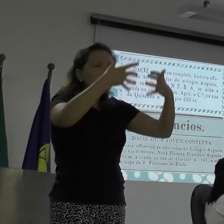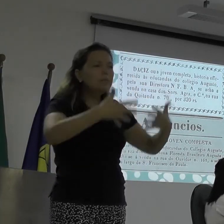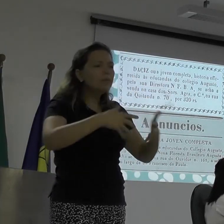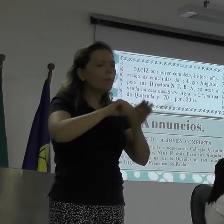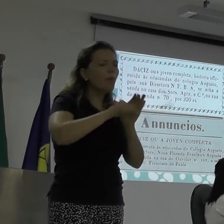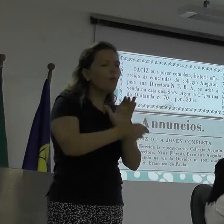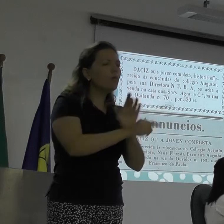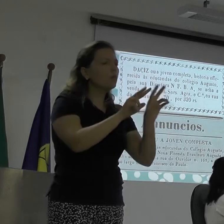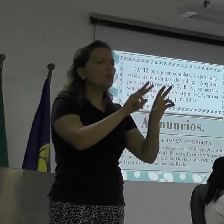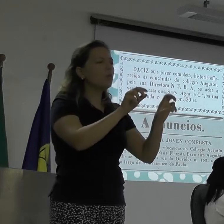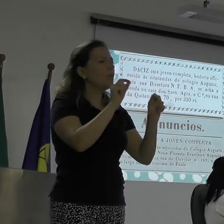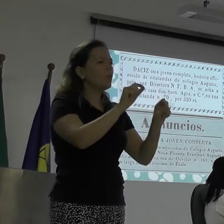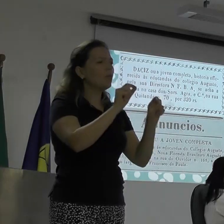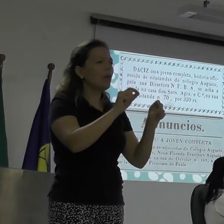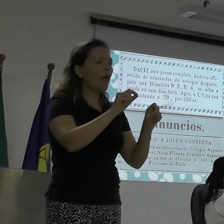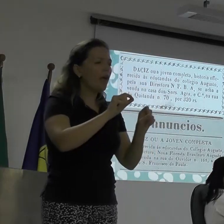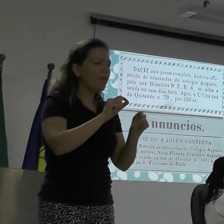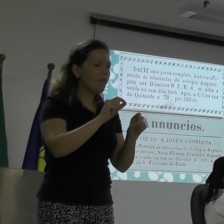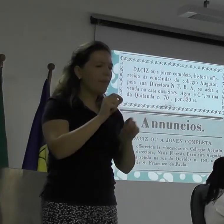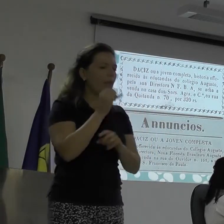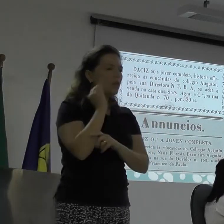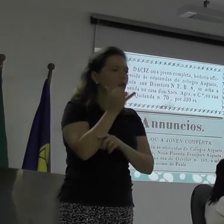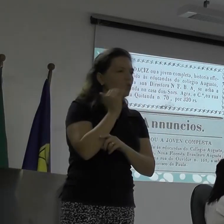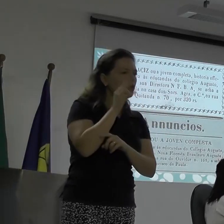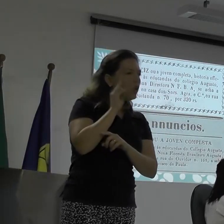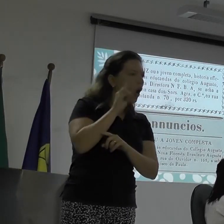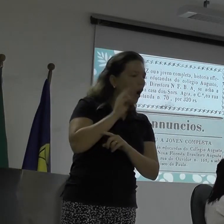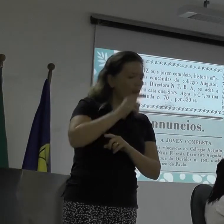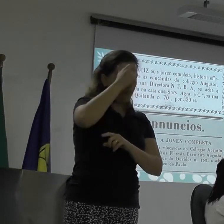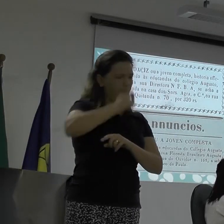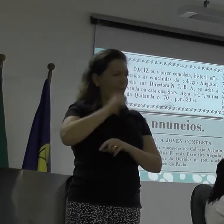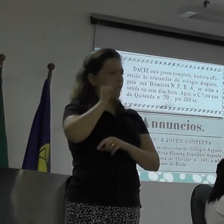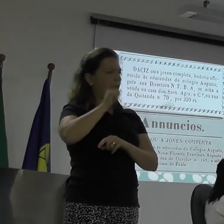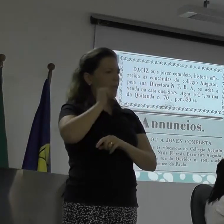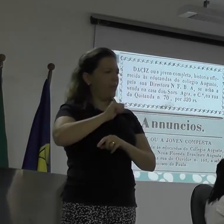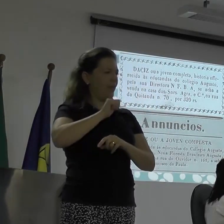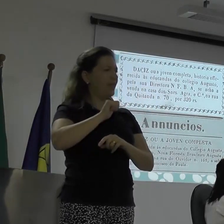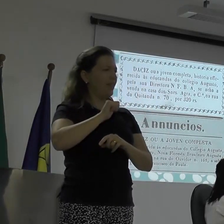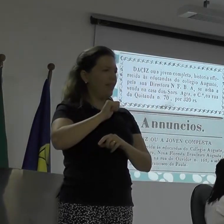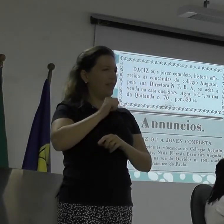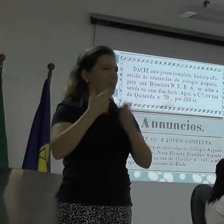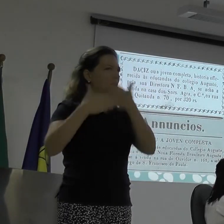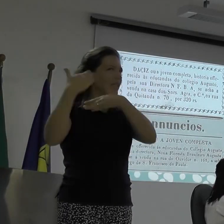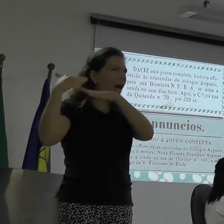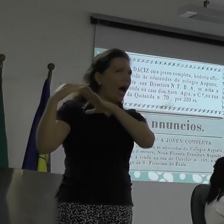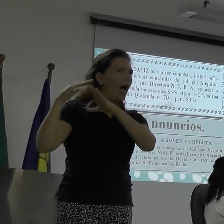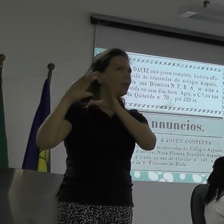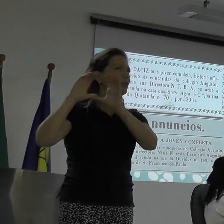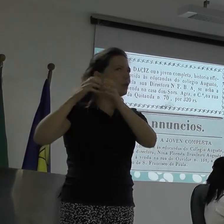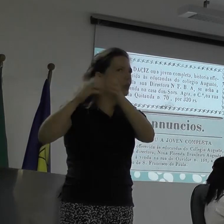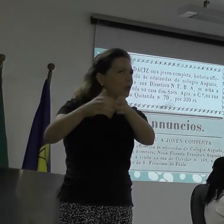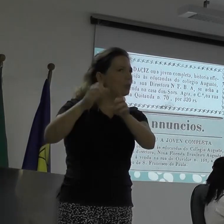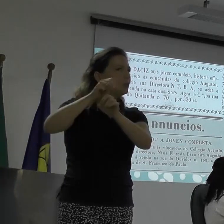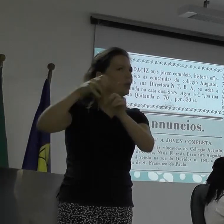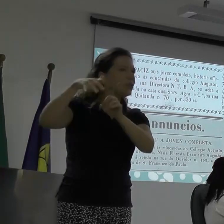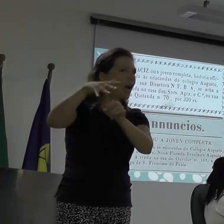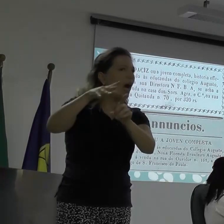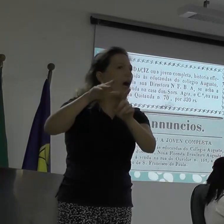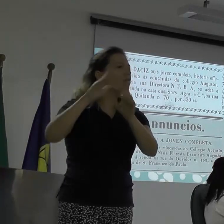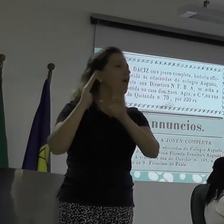explanações acerca da história da condição feminina em diversas civilizações e em diferentes